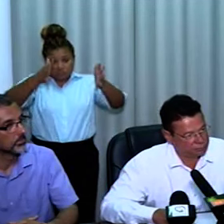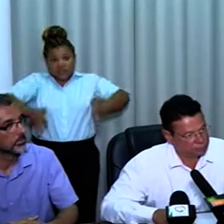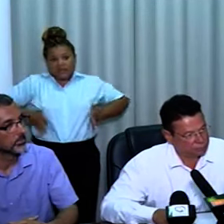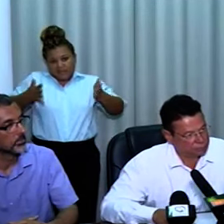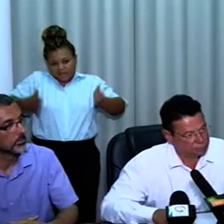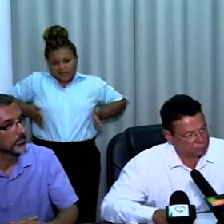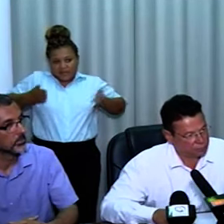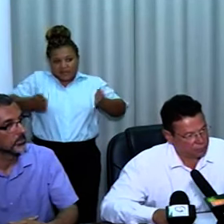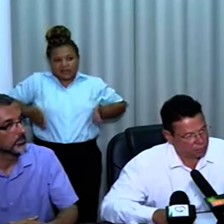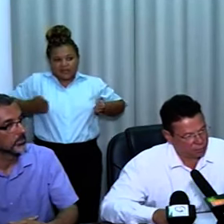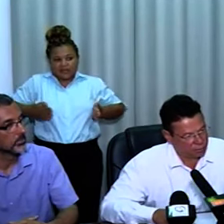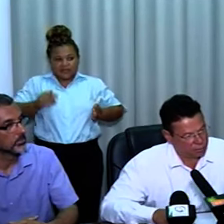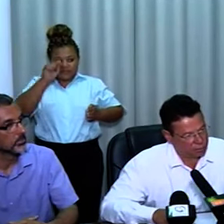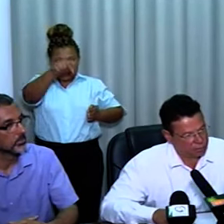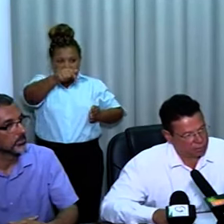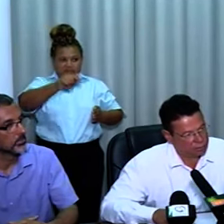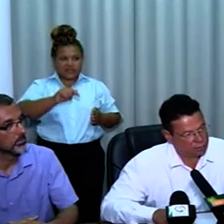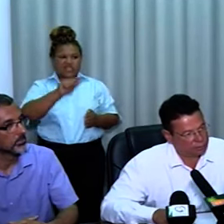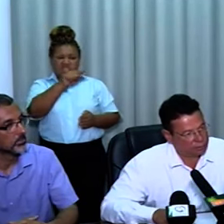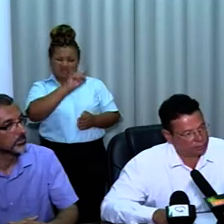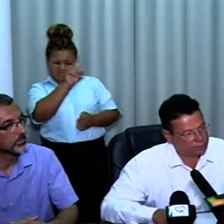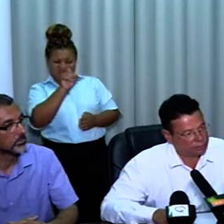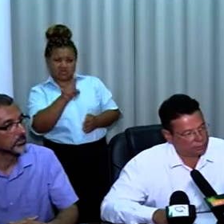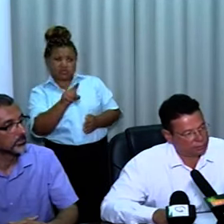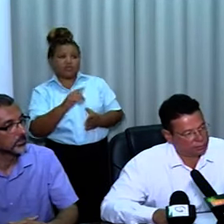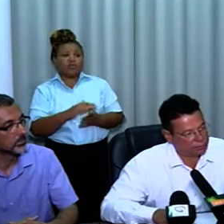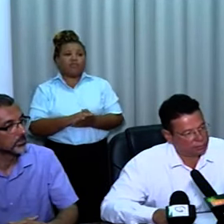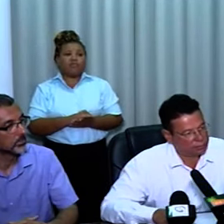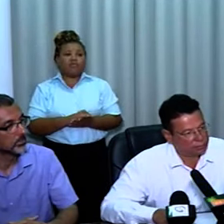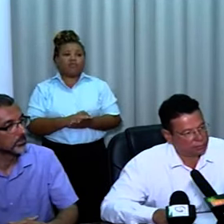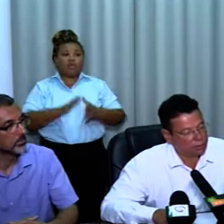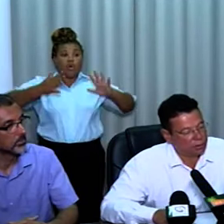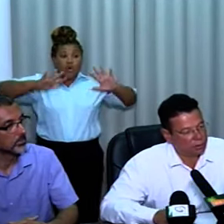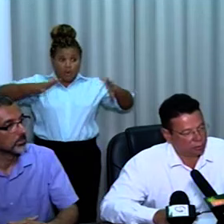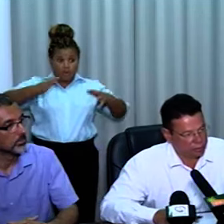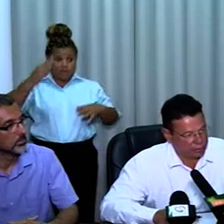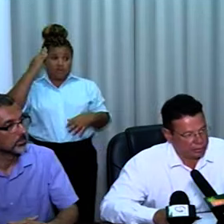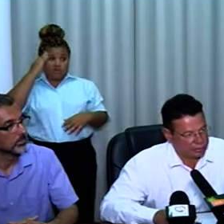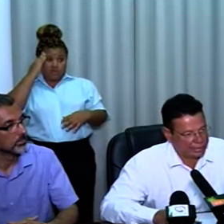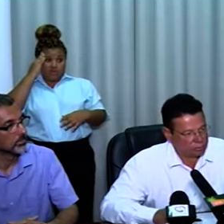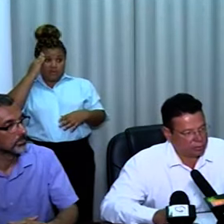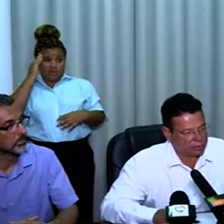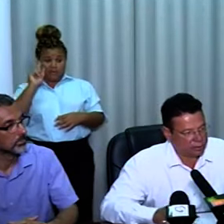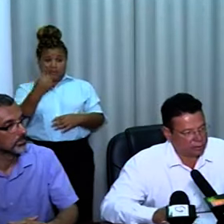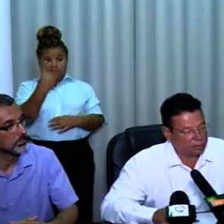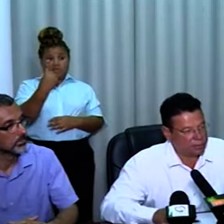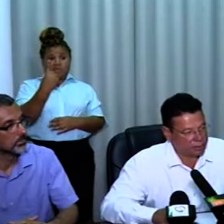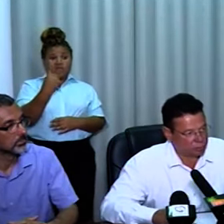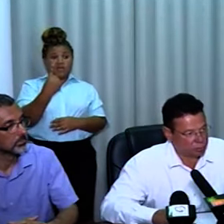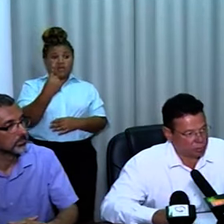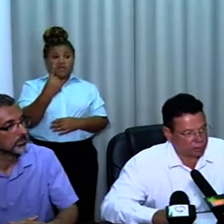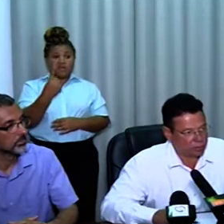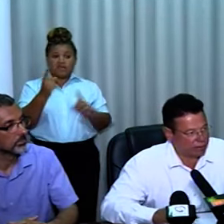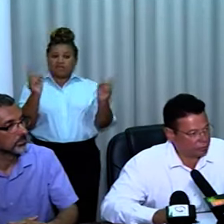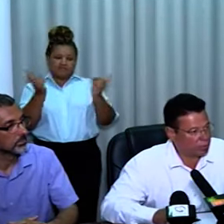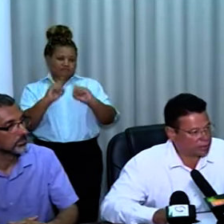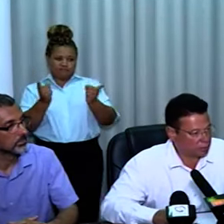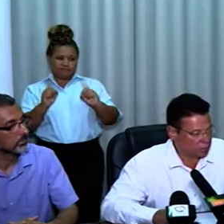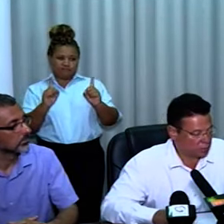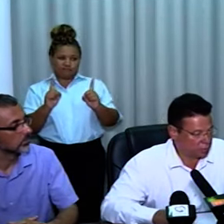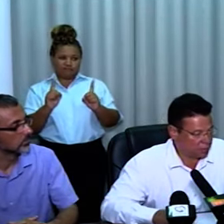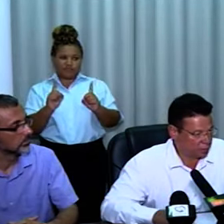test COVID-19, mais tout le c'est la santé qui te décide de faire ça. Non, ça a dit qu'il y a une entrée, bien sûr, pas une entrée avec